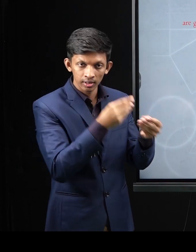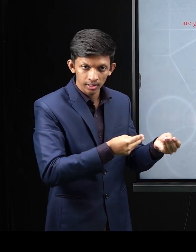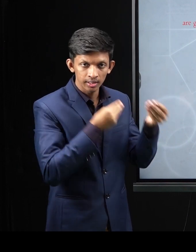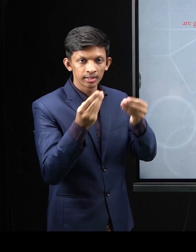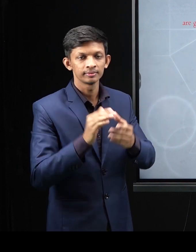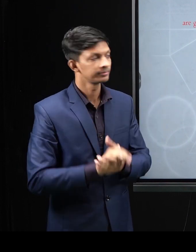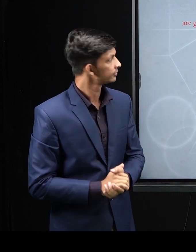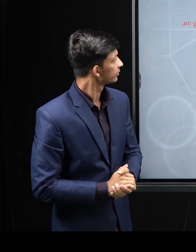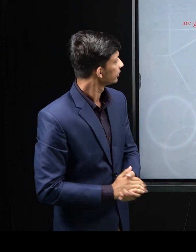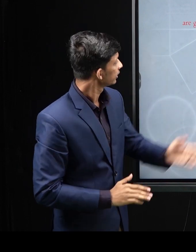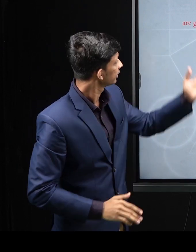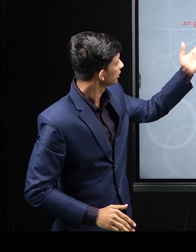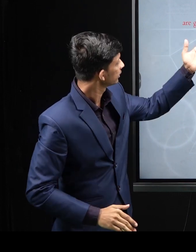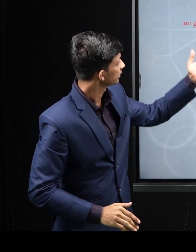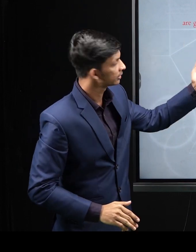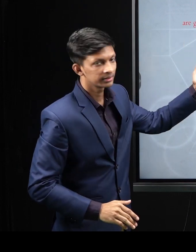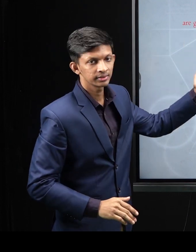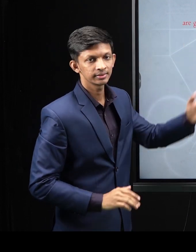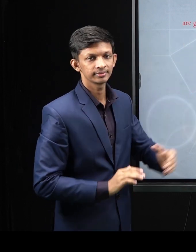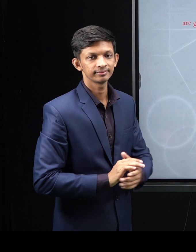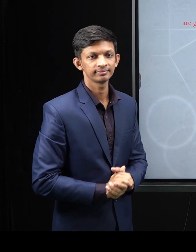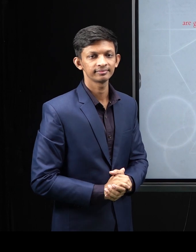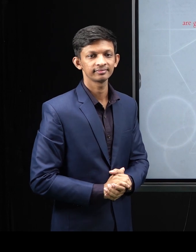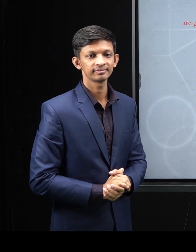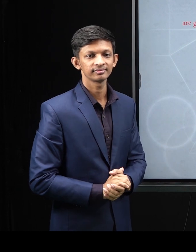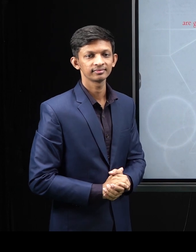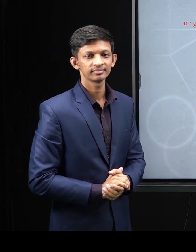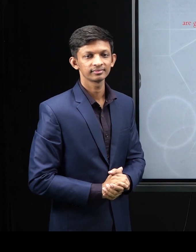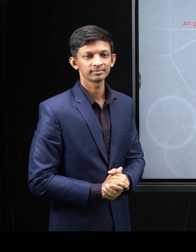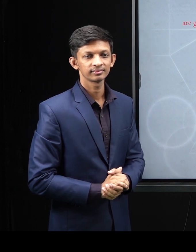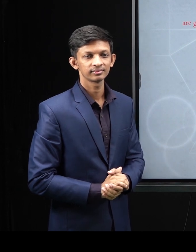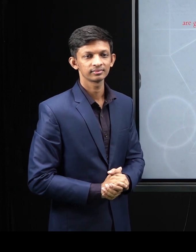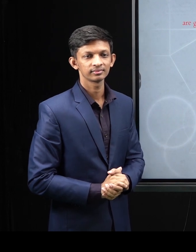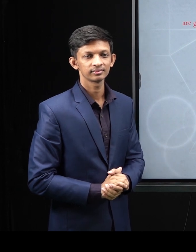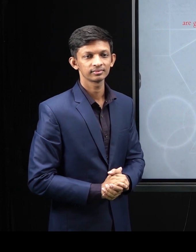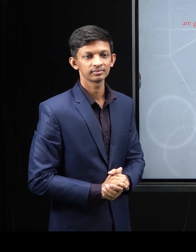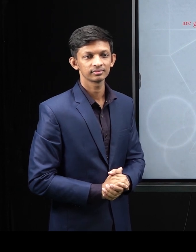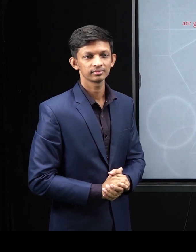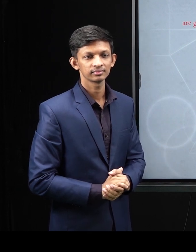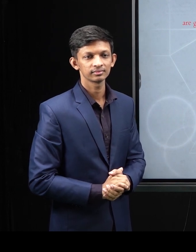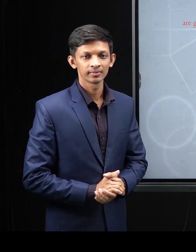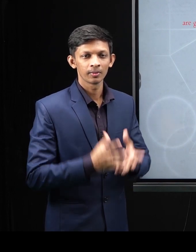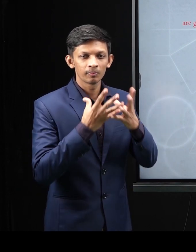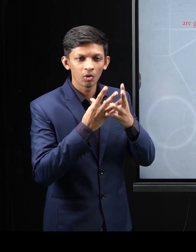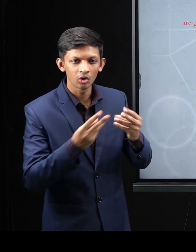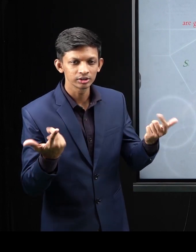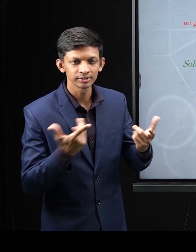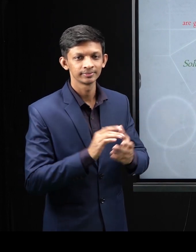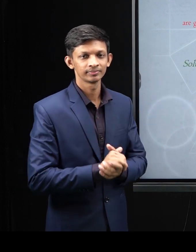కనుగొనండి. 1, A ఈజ్ ఈక్వల్ టు -7, R ఈజ్ ఈక్వల్ టు 6, 2 a ఈజ్ ఈక్వల్ టు